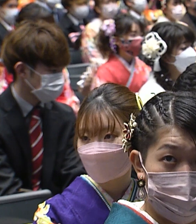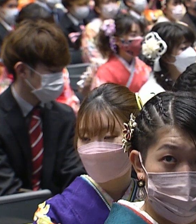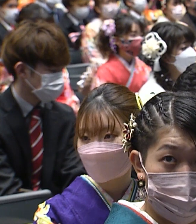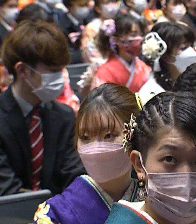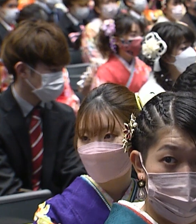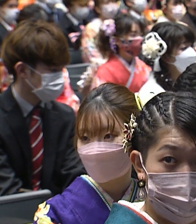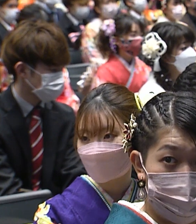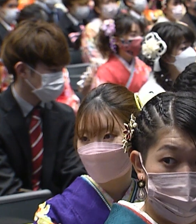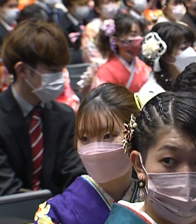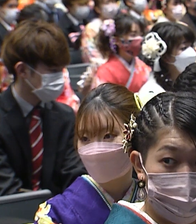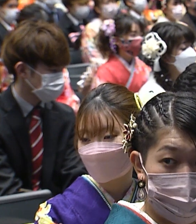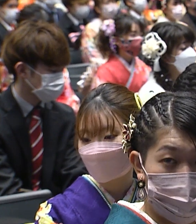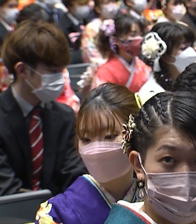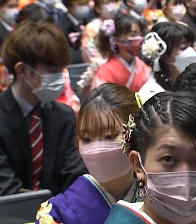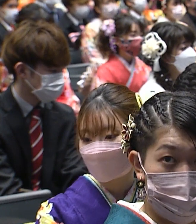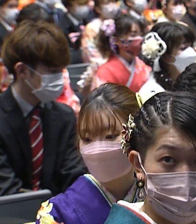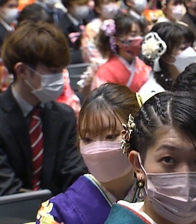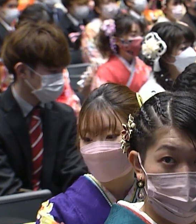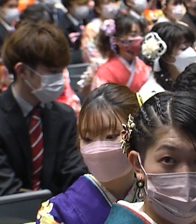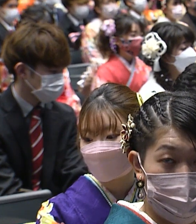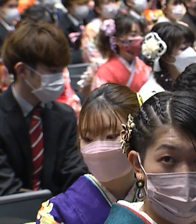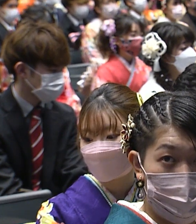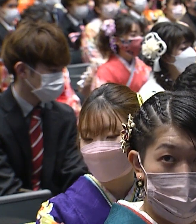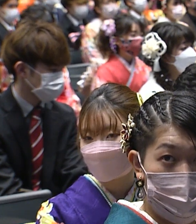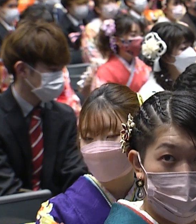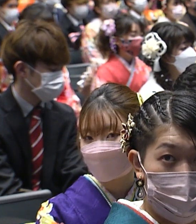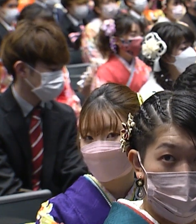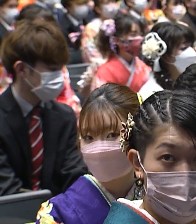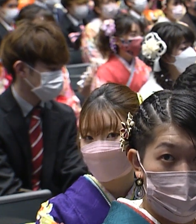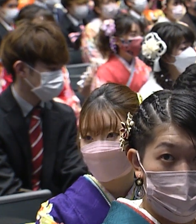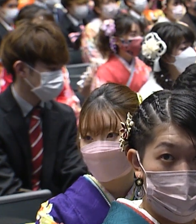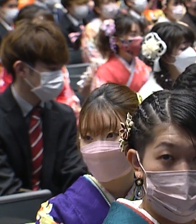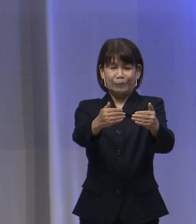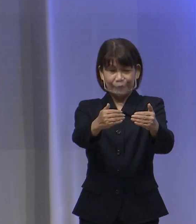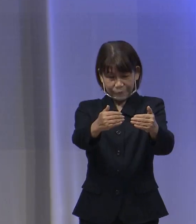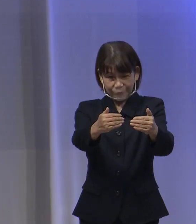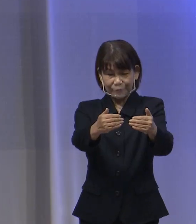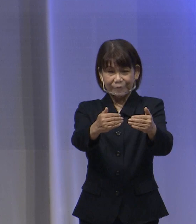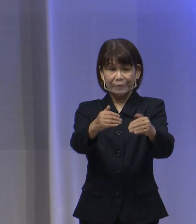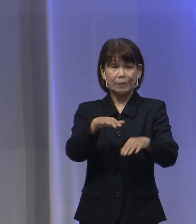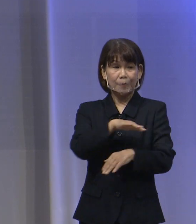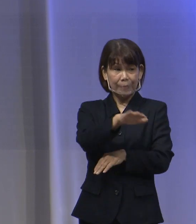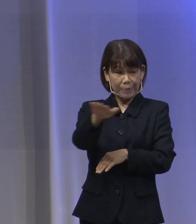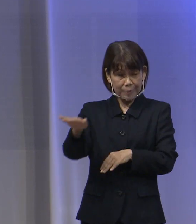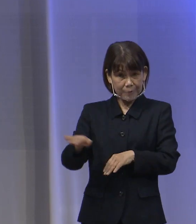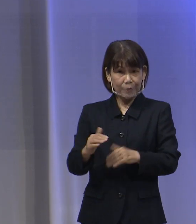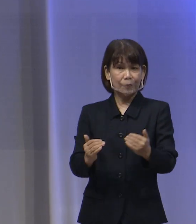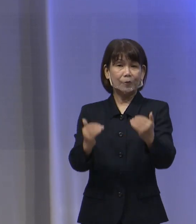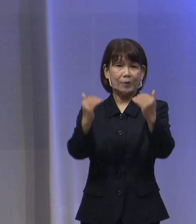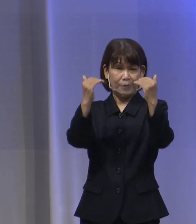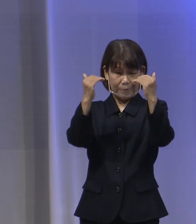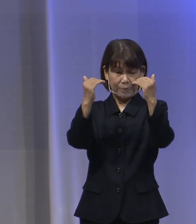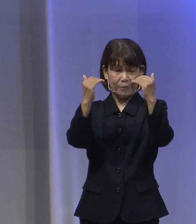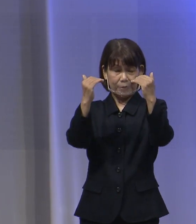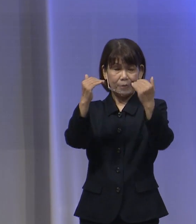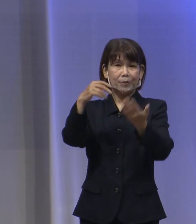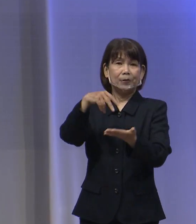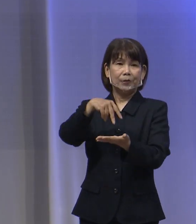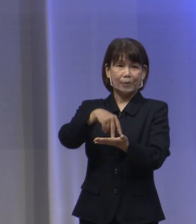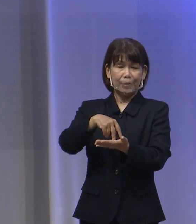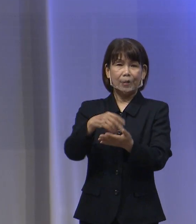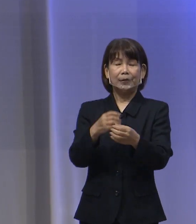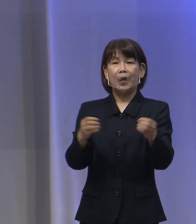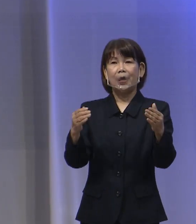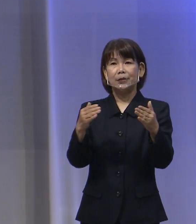力強く進んでいく時期が続いていきますみなさん成人になってぜひ大人としてこの